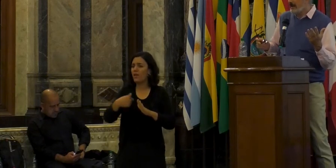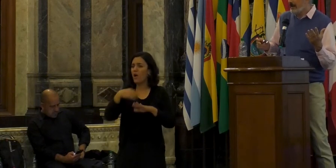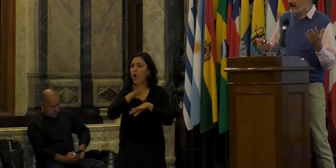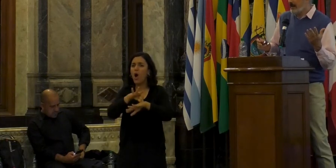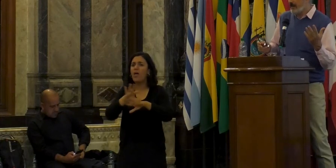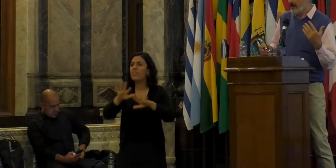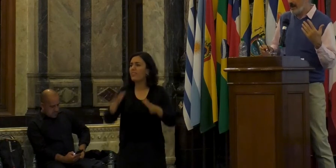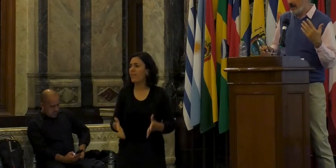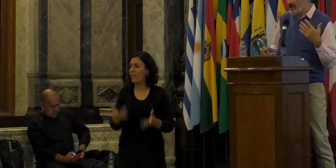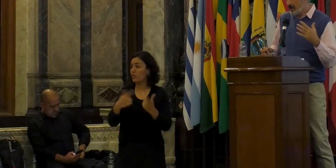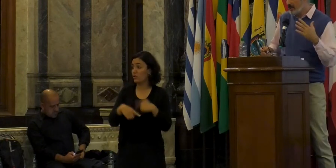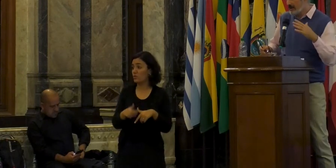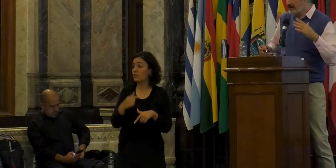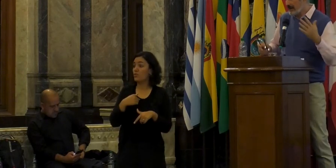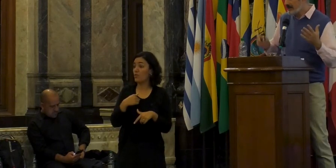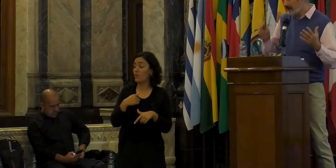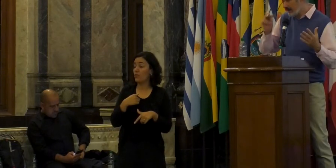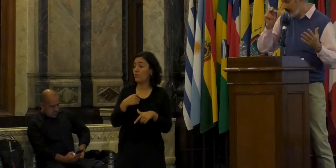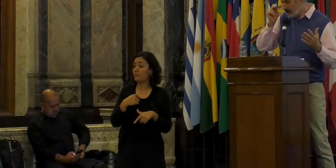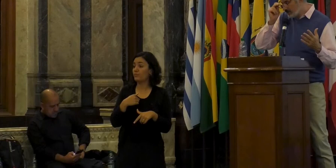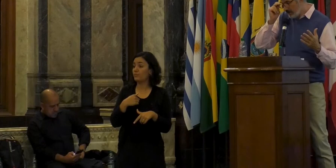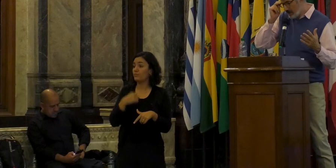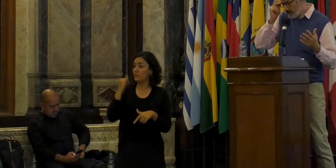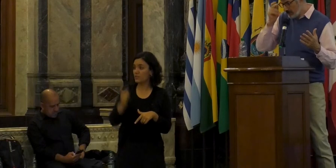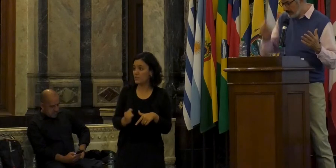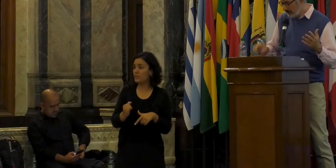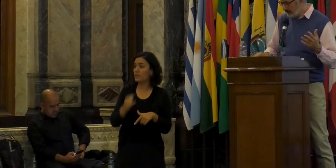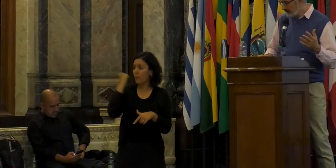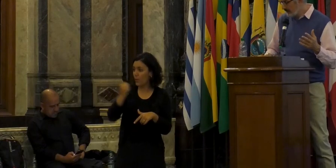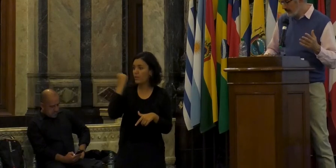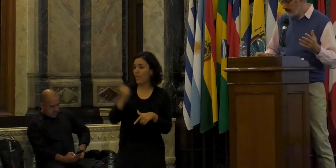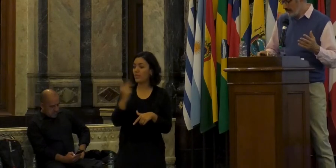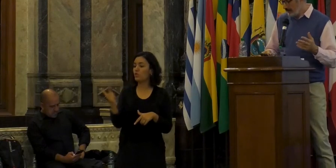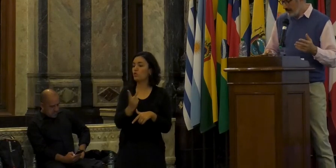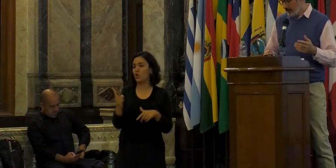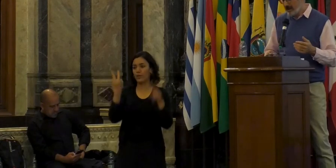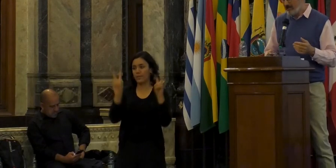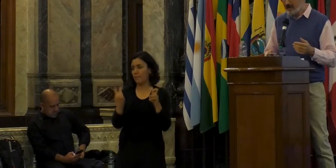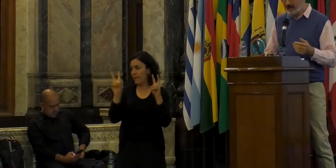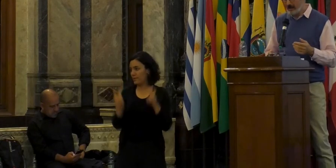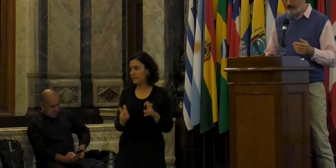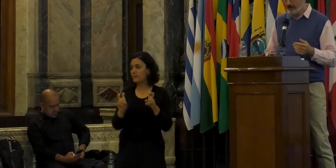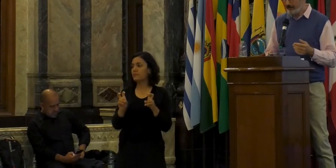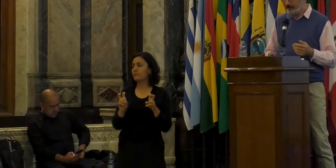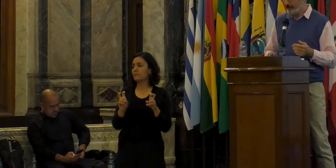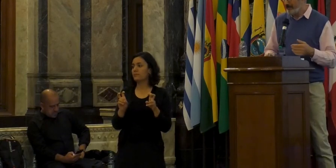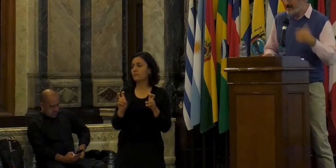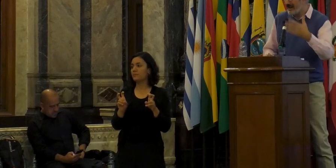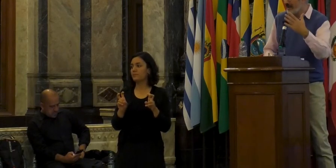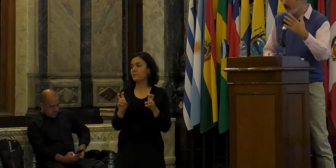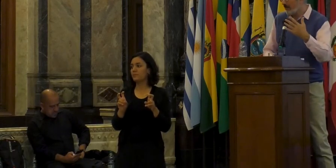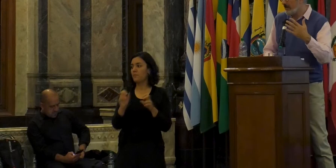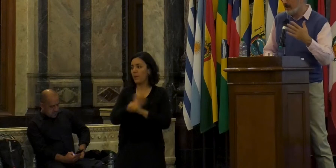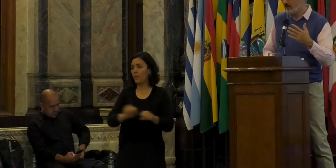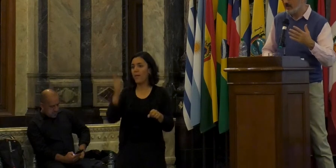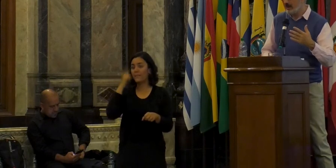Entonces, claro, para mí, yo rescataría dos cosas muy importantes a la hora de empezar a pensar